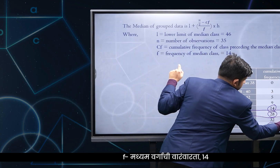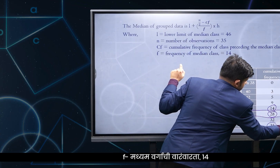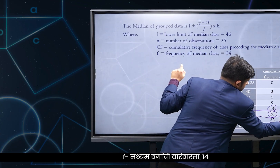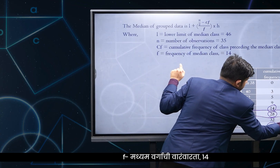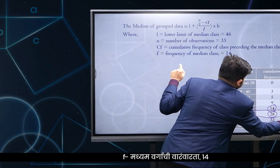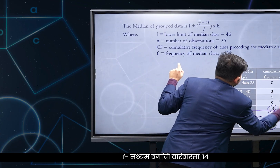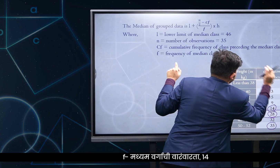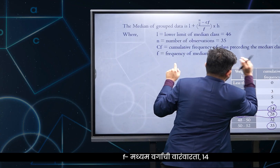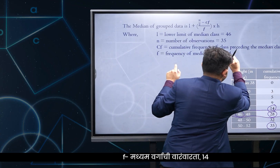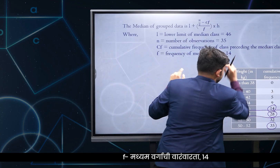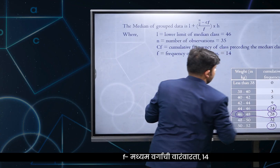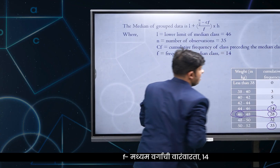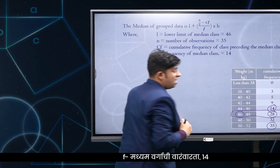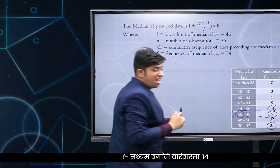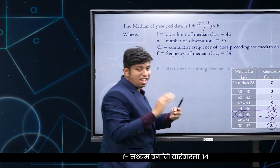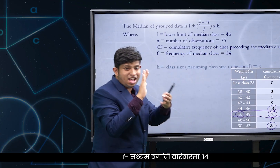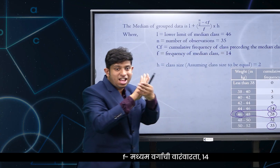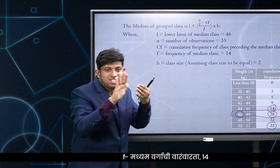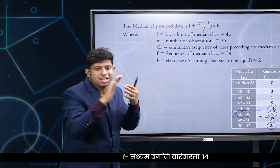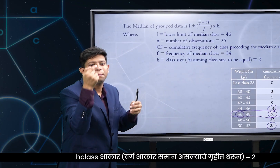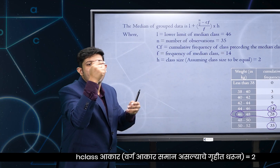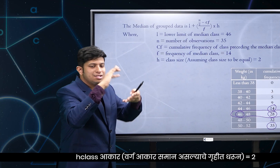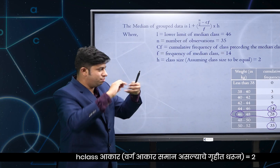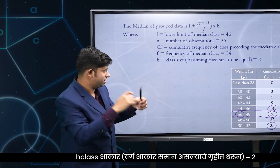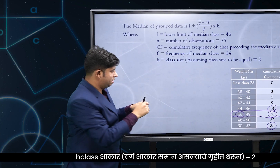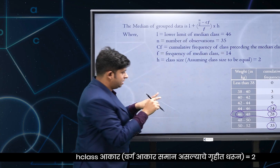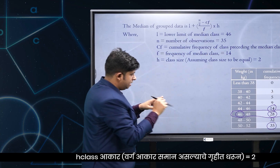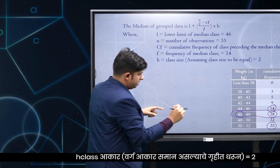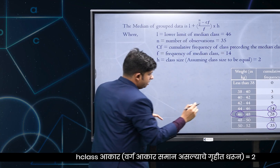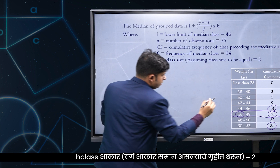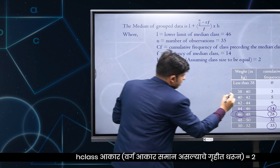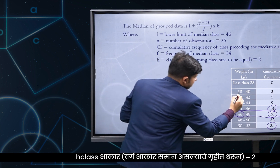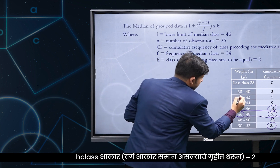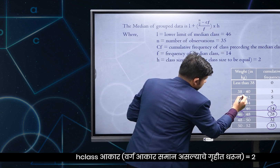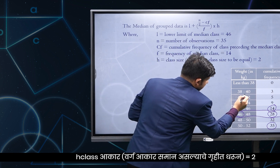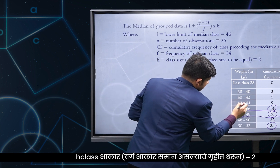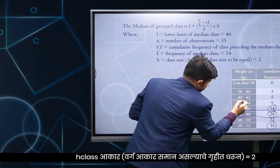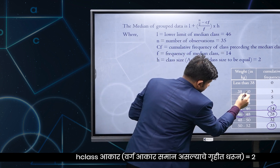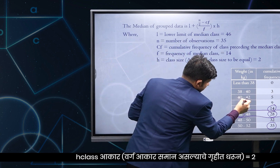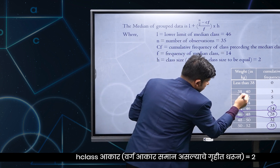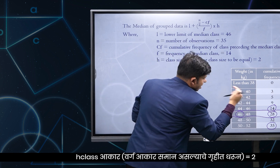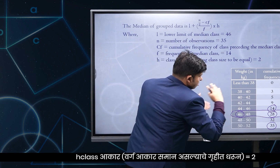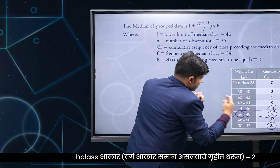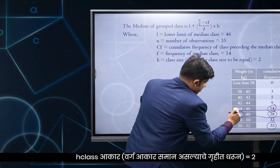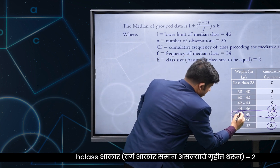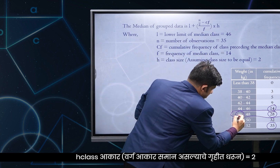मध्यम वर्गाची वारंवारता बरोबर 14. H क्लास आकार वर्ग आकार समान असल्याचे गृहीत धरून बरोबर